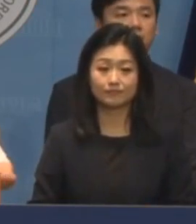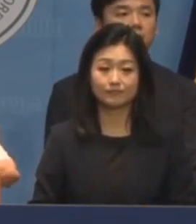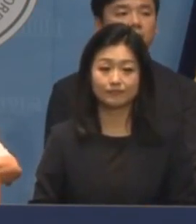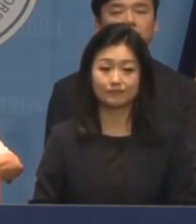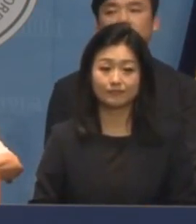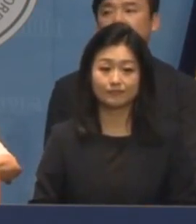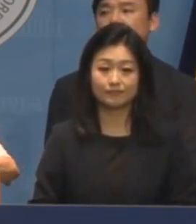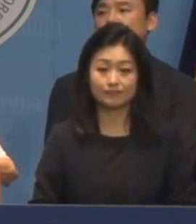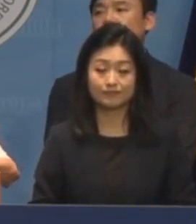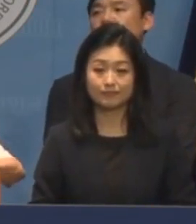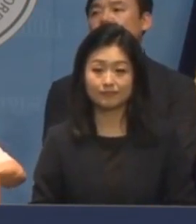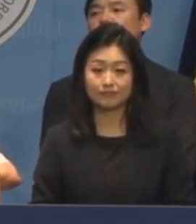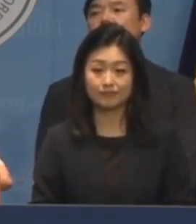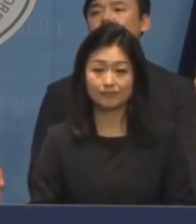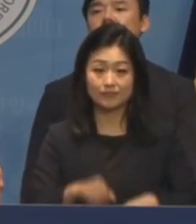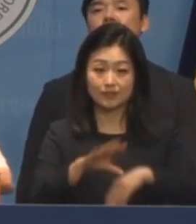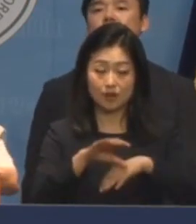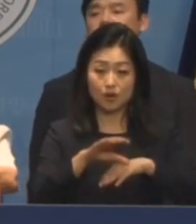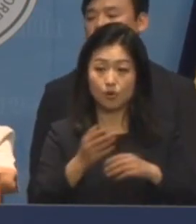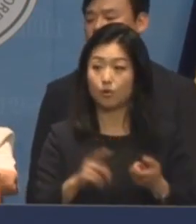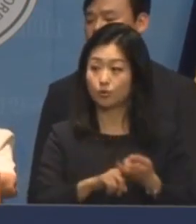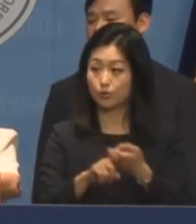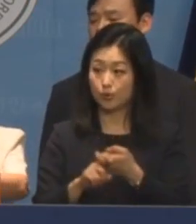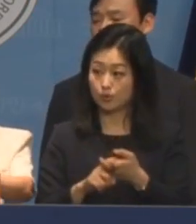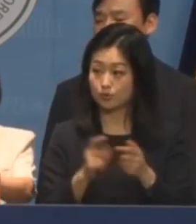전대식 수석부위원장님과 제가 하겠습니다.